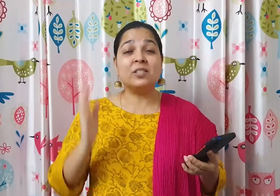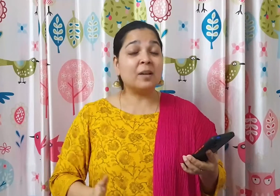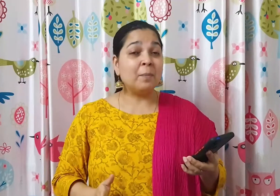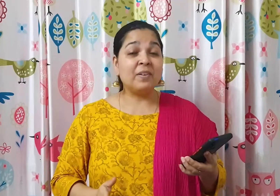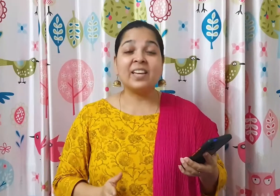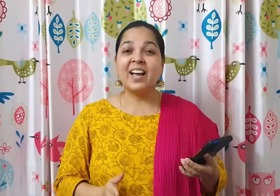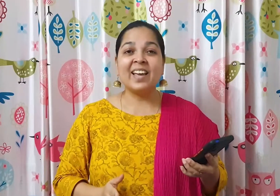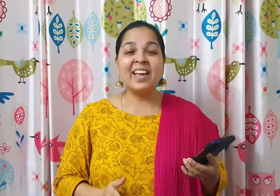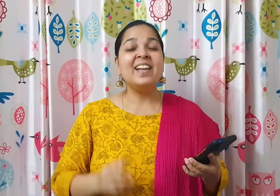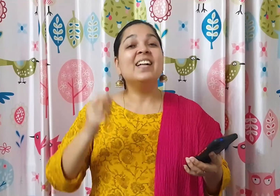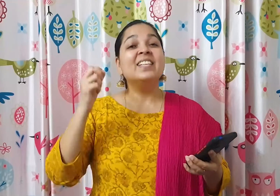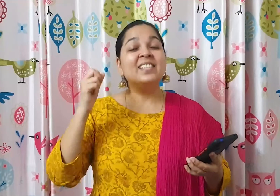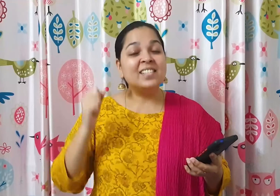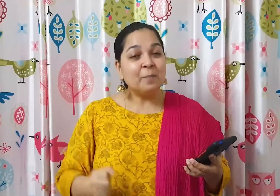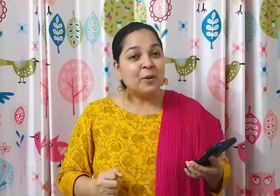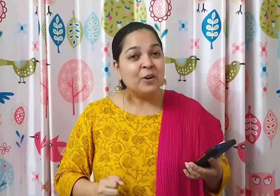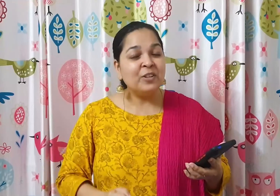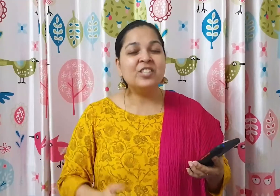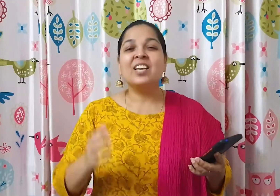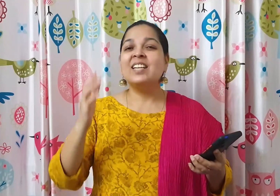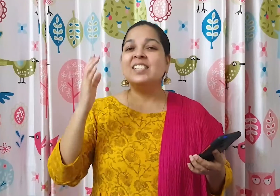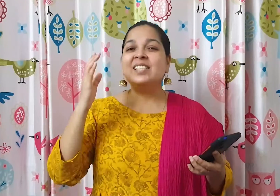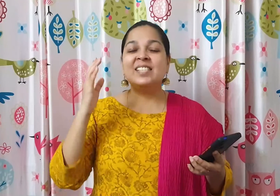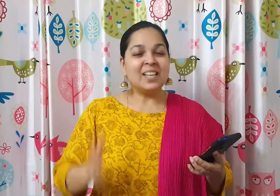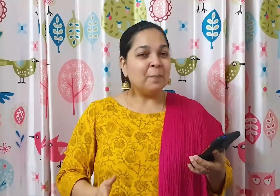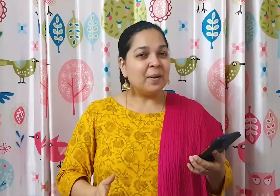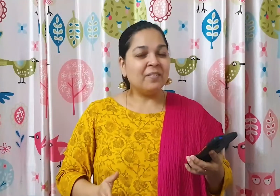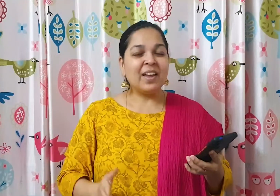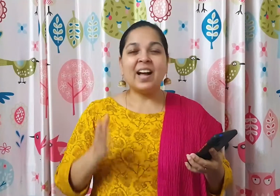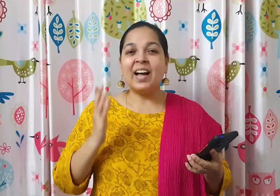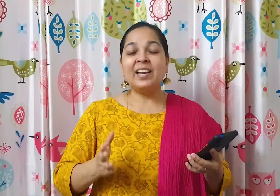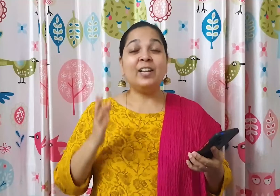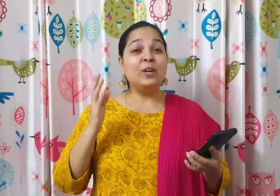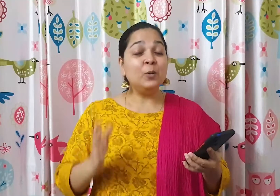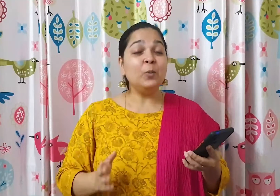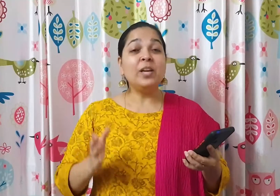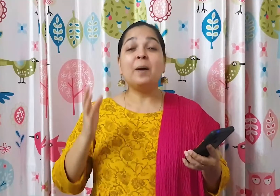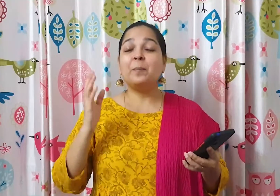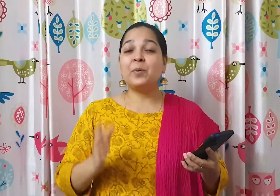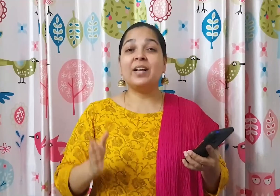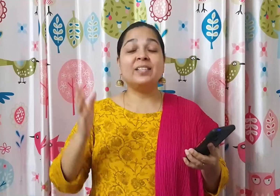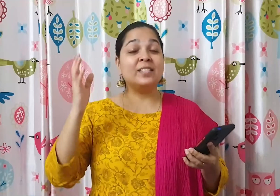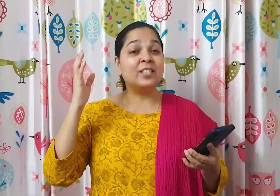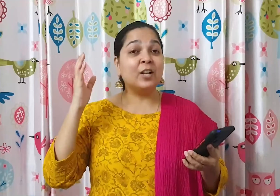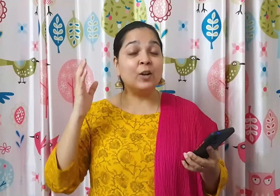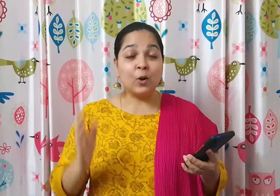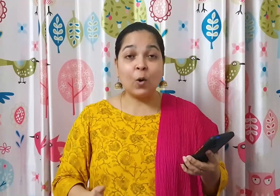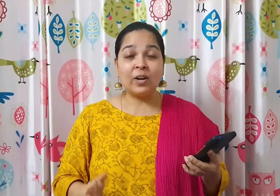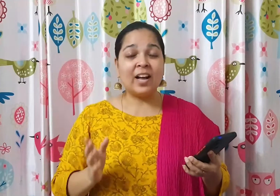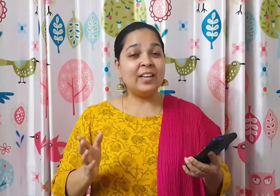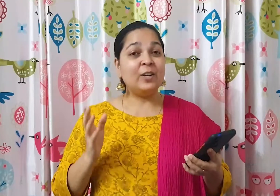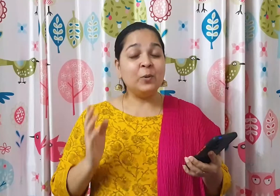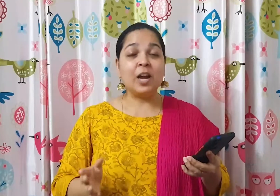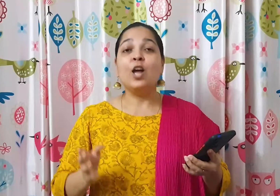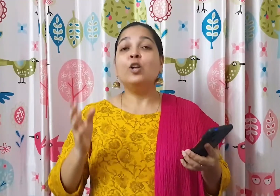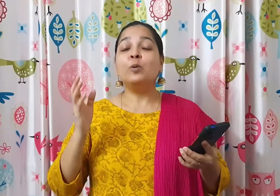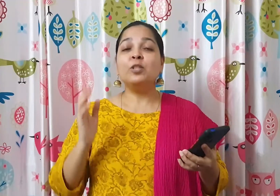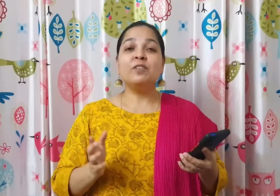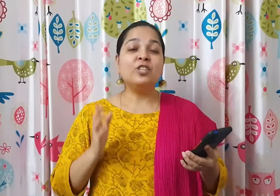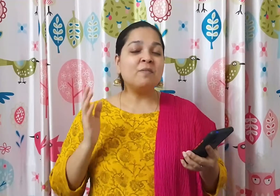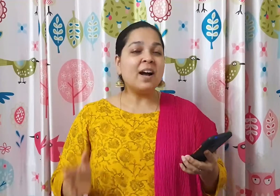কৰিবলৈ চাওক, কাৰণ সেয়া সম্ভৱ, সেই সপোন পূৰণ হ'ব। ঈশ্বৰত সকলোখিনি